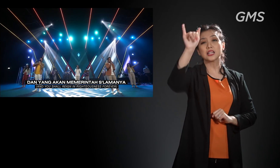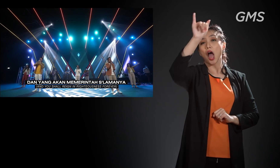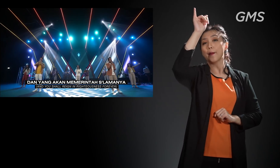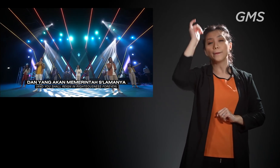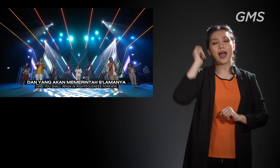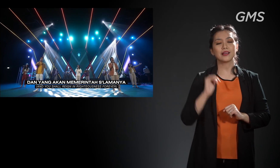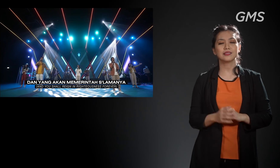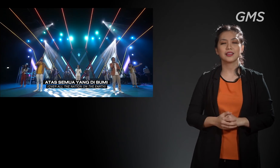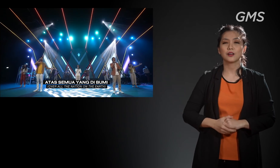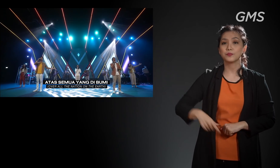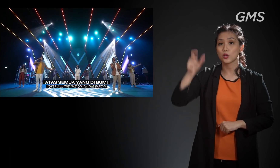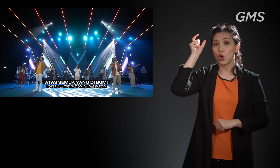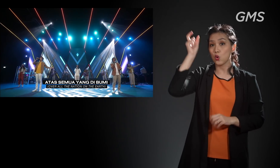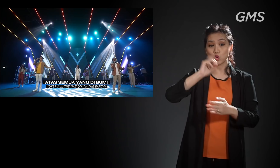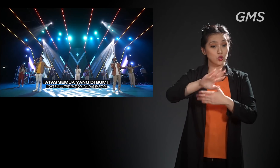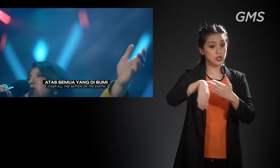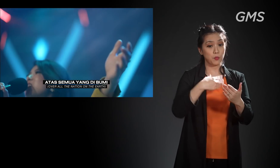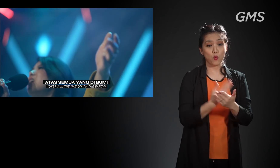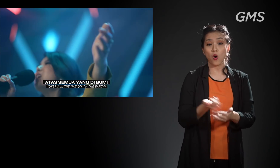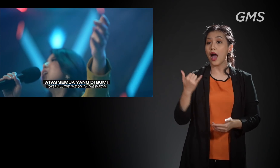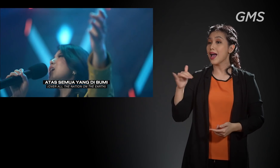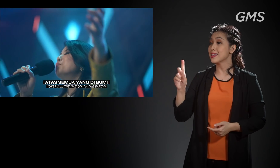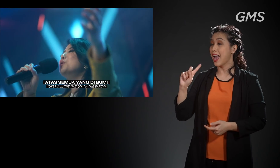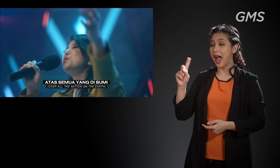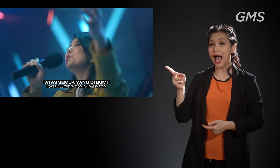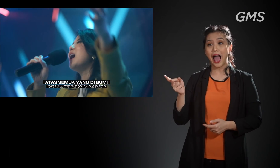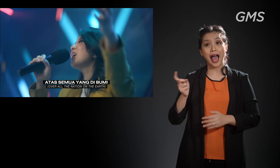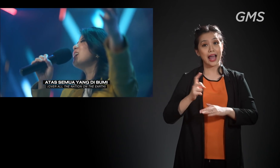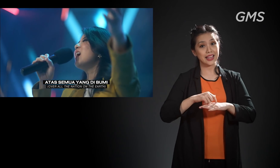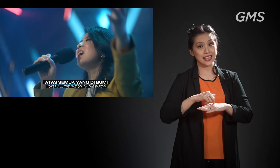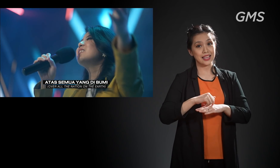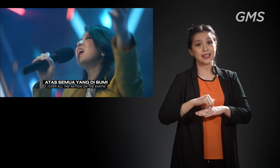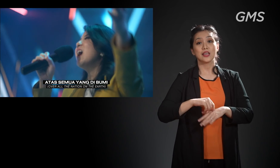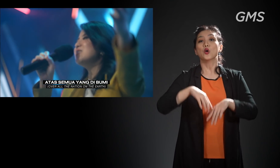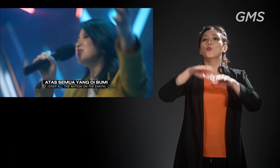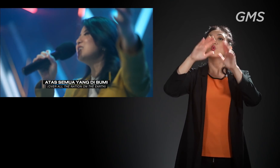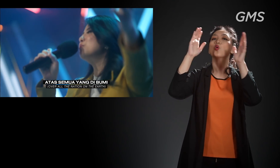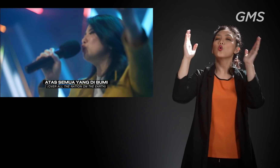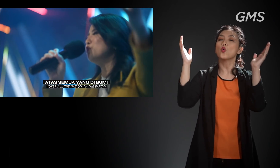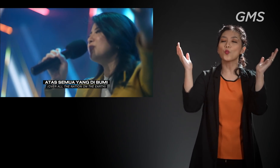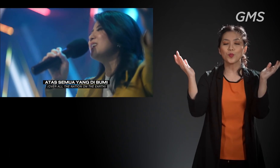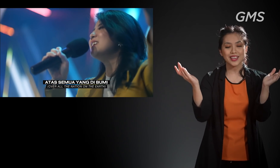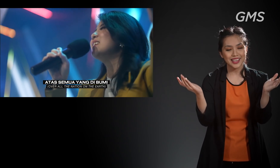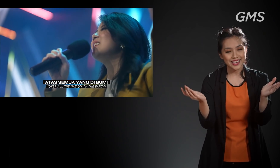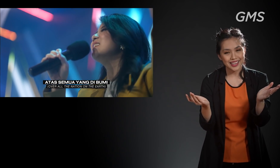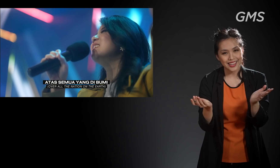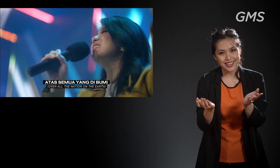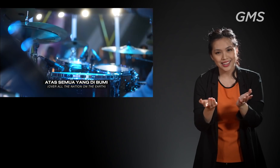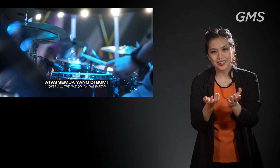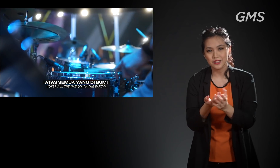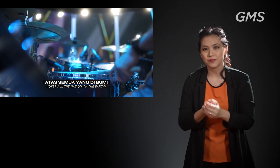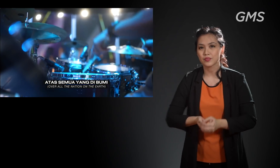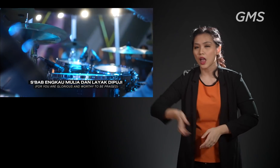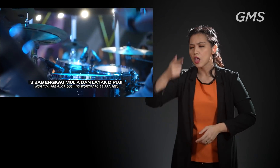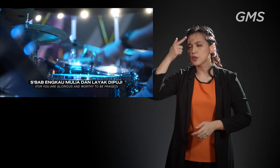memerintah selamanya atas semua yang di bumi. Sebab Kau